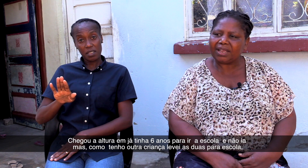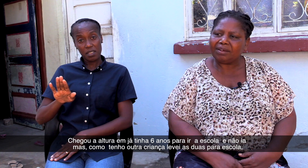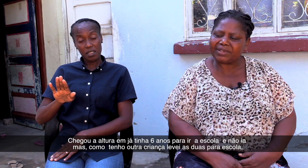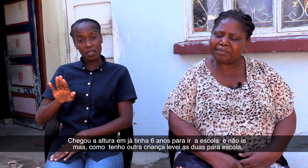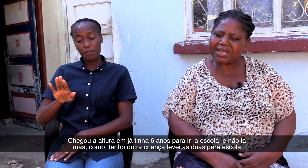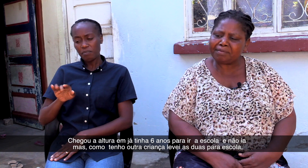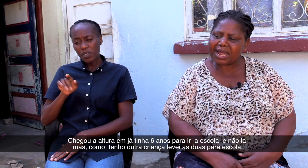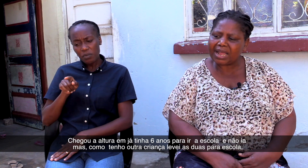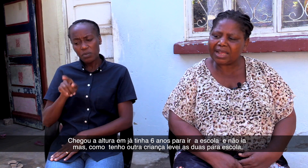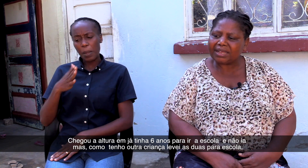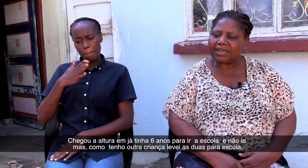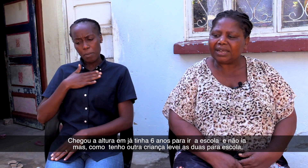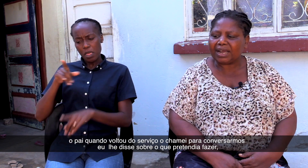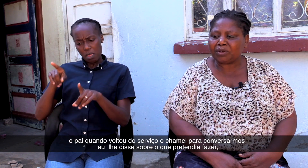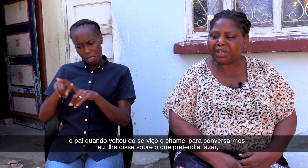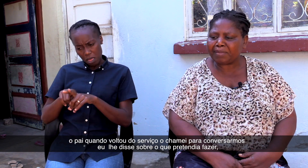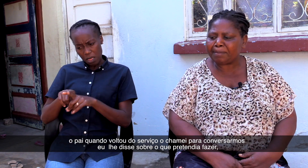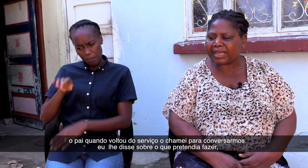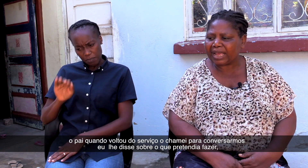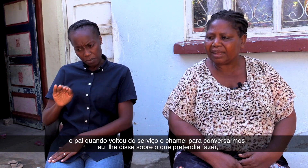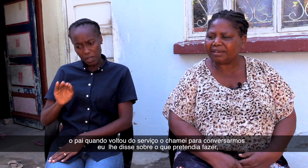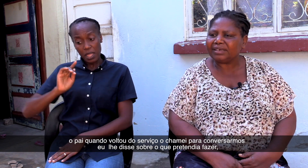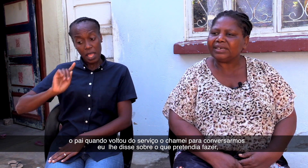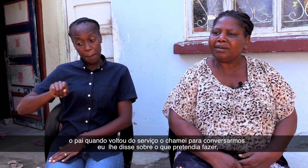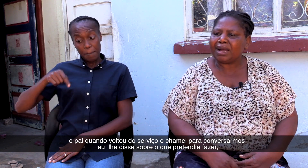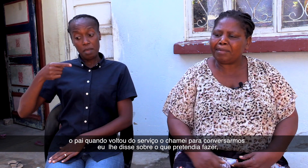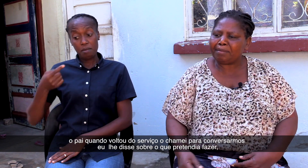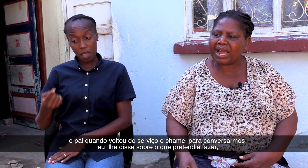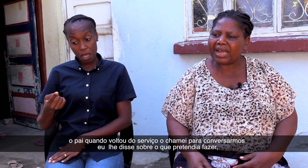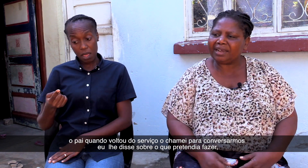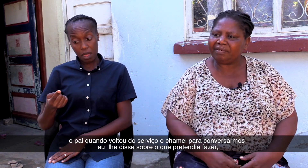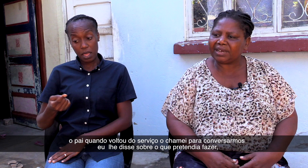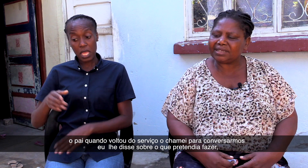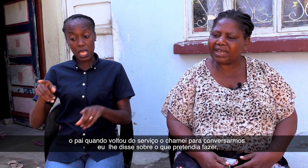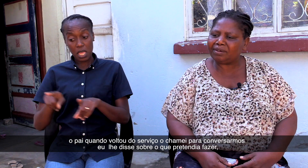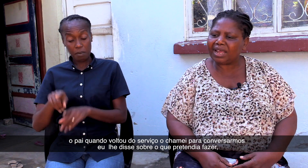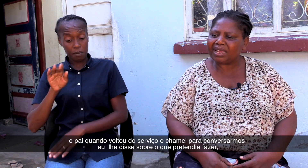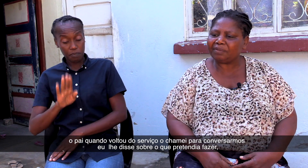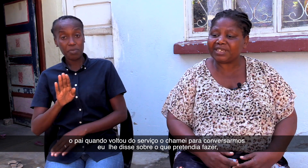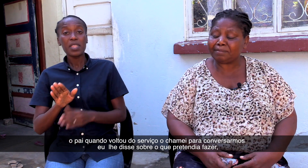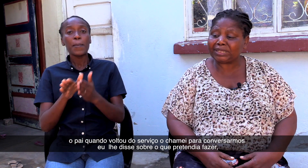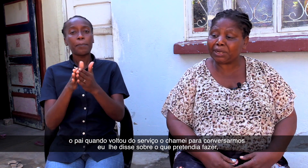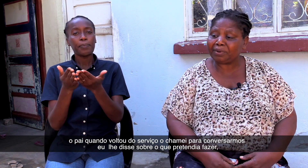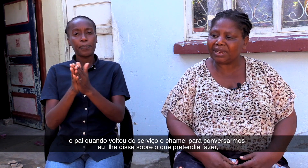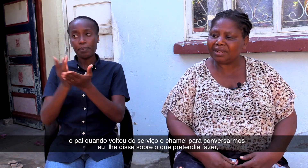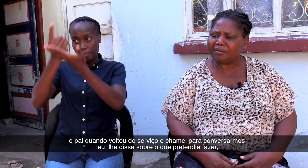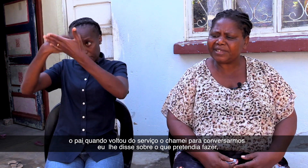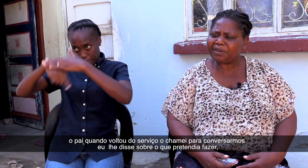duas para a escola. O pai, quando voltou do serviço, o chamei para conversarmos. Eu lhe disse sobre o que